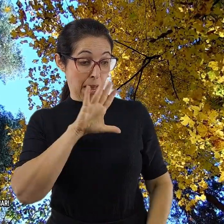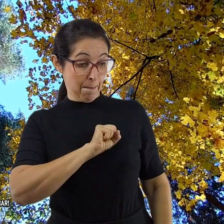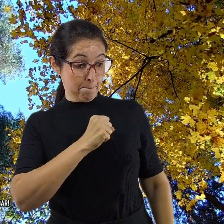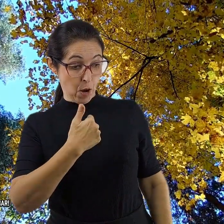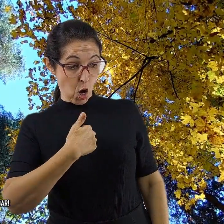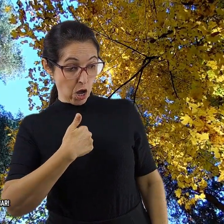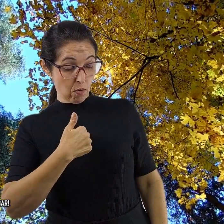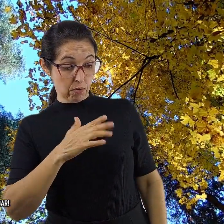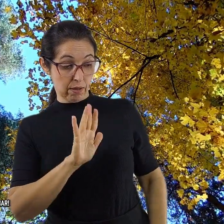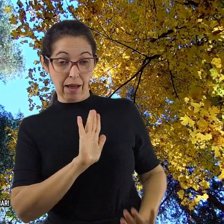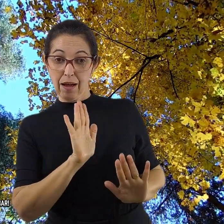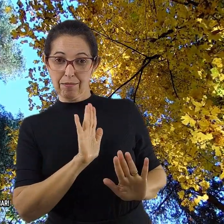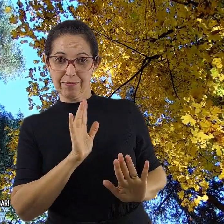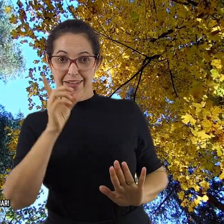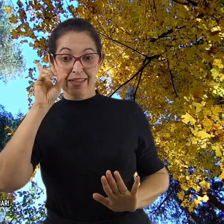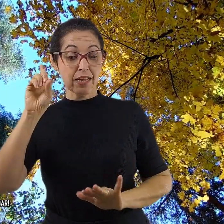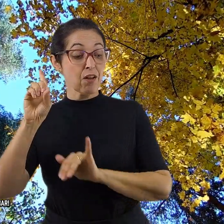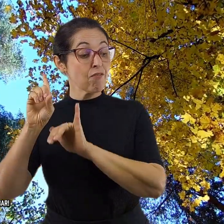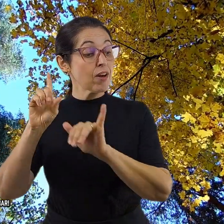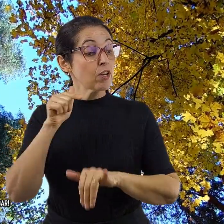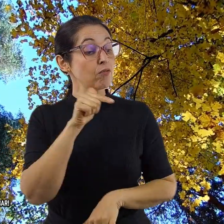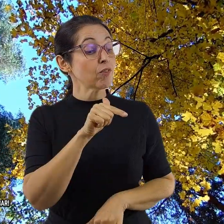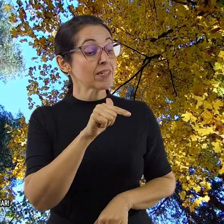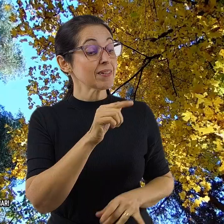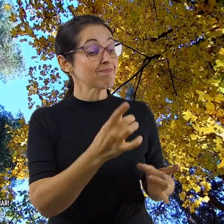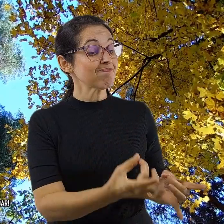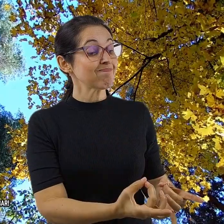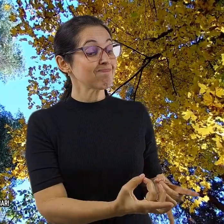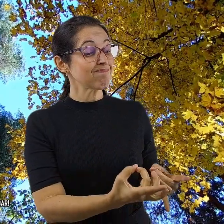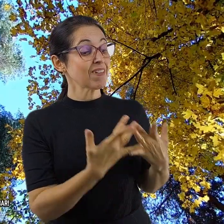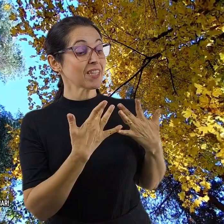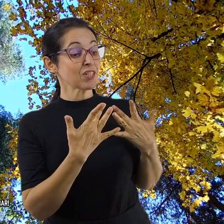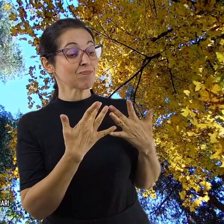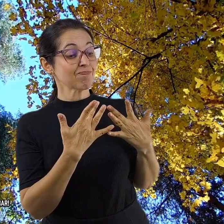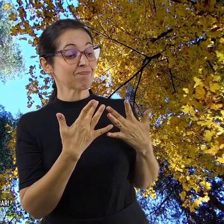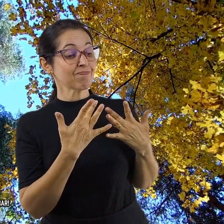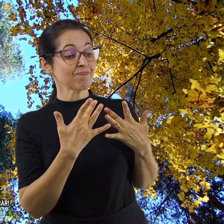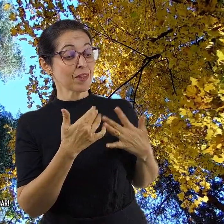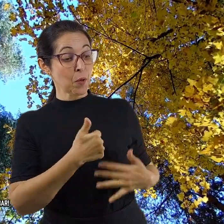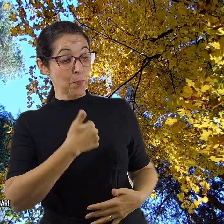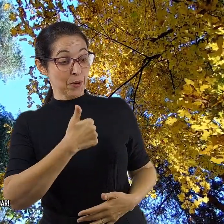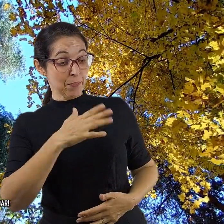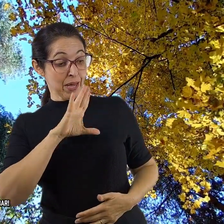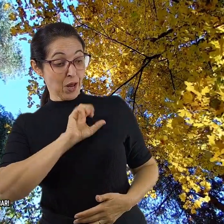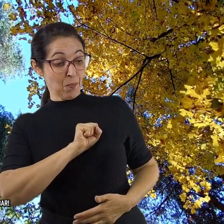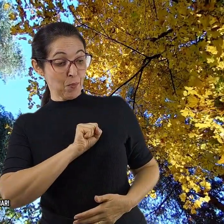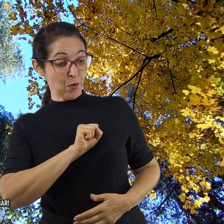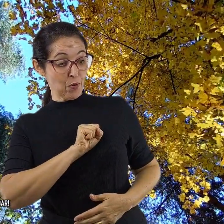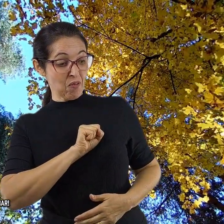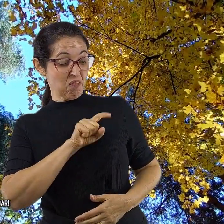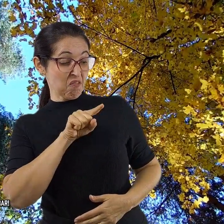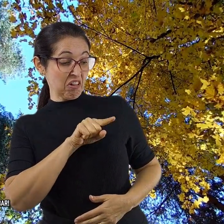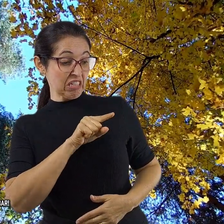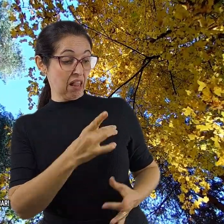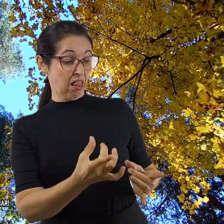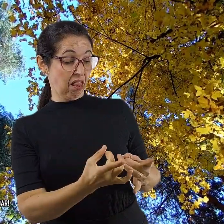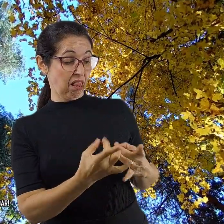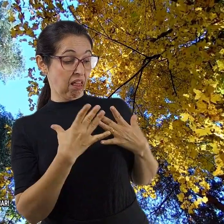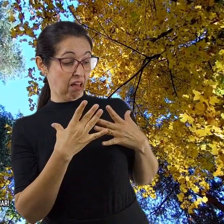Senhor. O Senhor disse assim: deixaste o primeiro amor. Ela teve o primeiro amor.